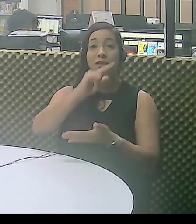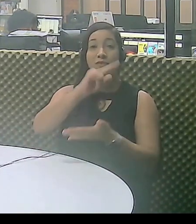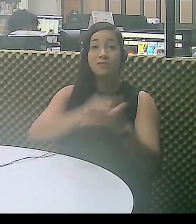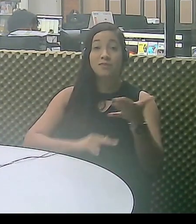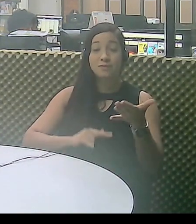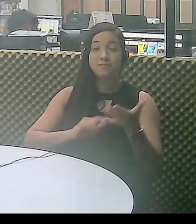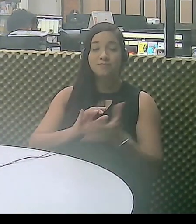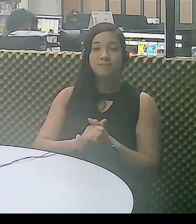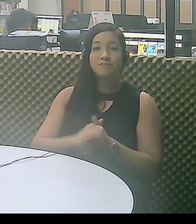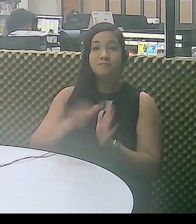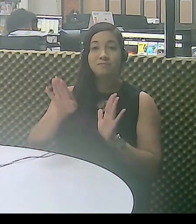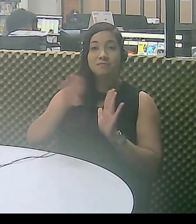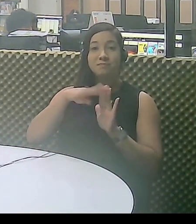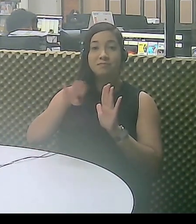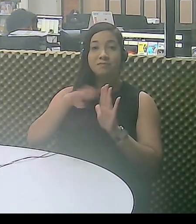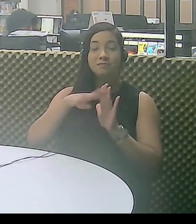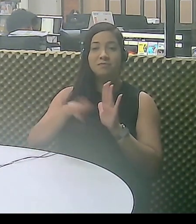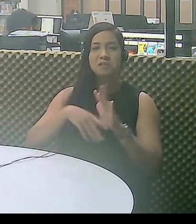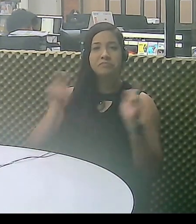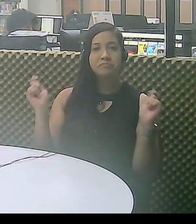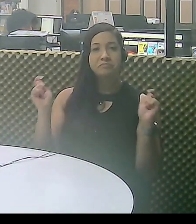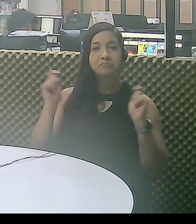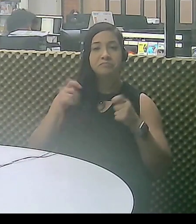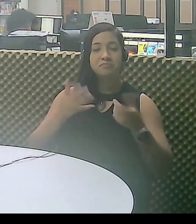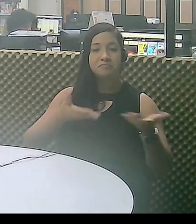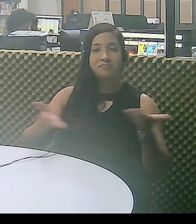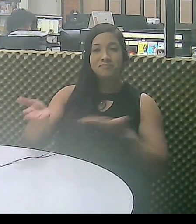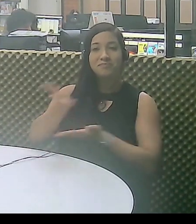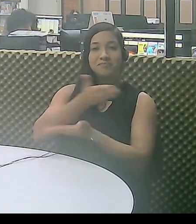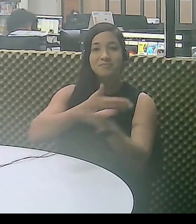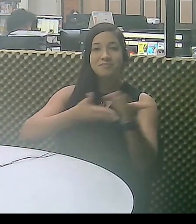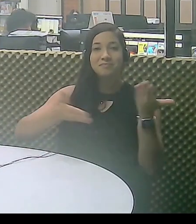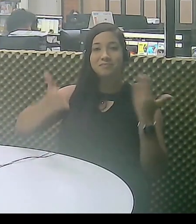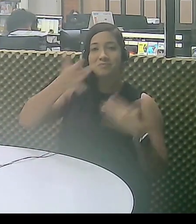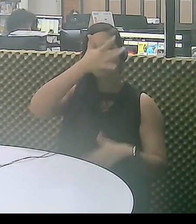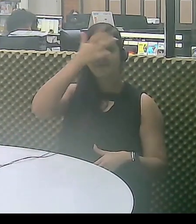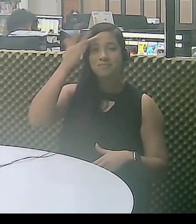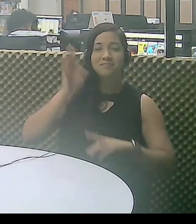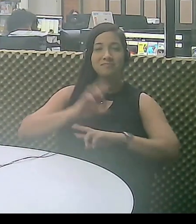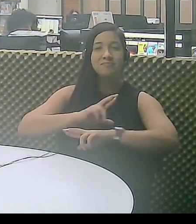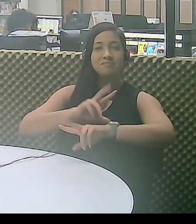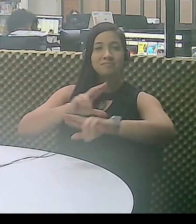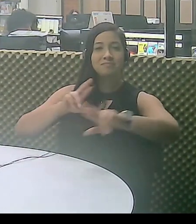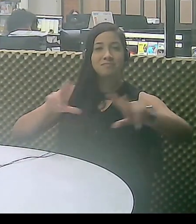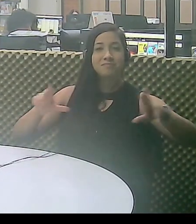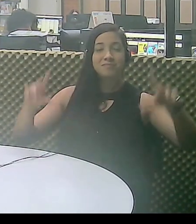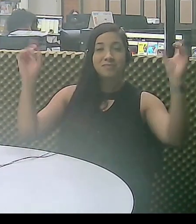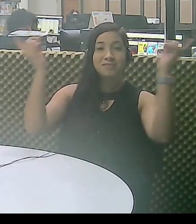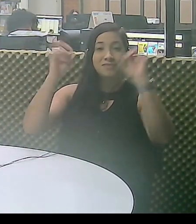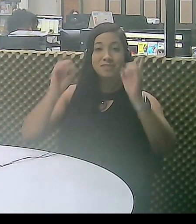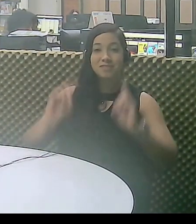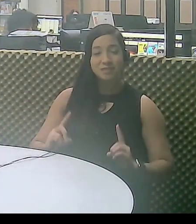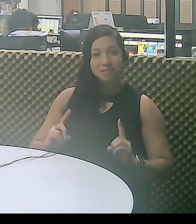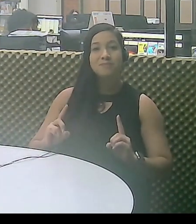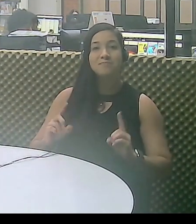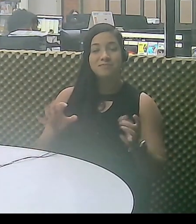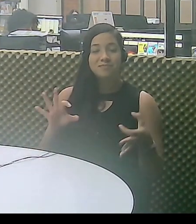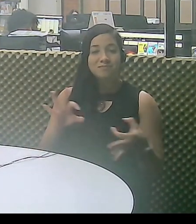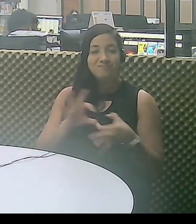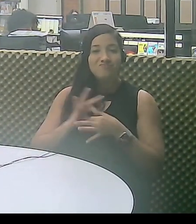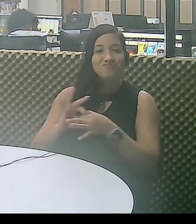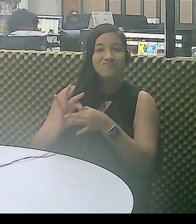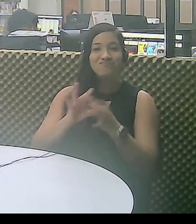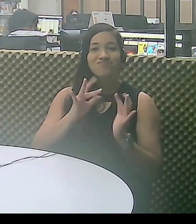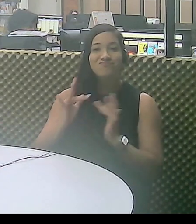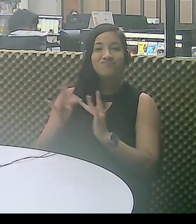online. A programação, que vai possibilitar a interação entre pessoas com diferentes tipos de deficiência e estreitar os